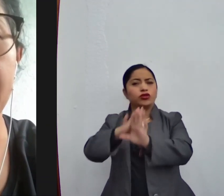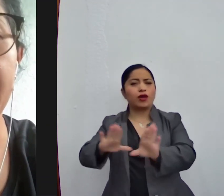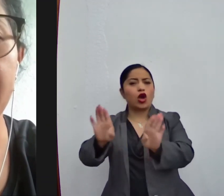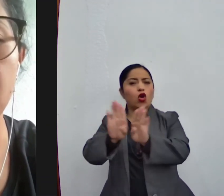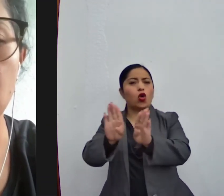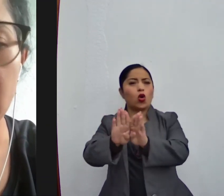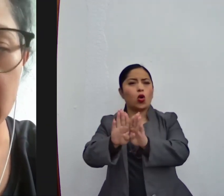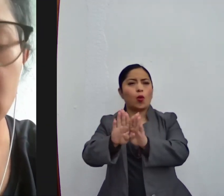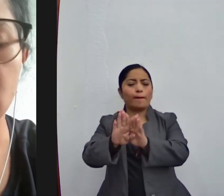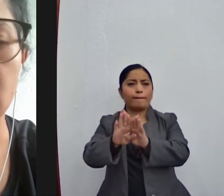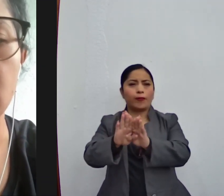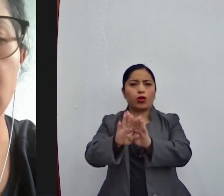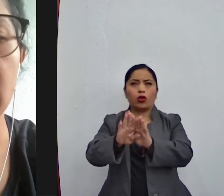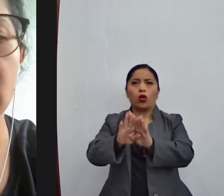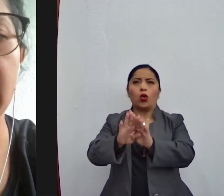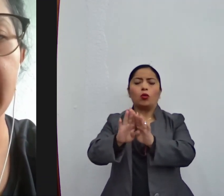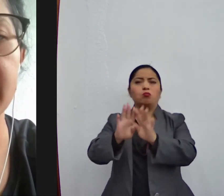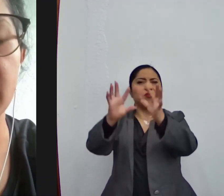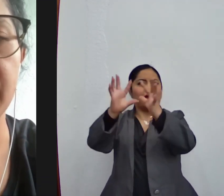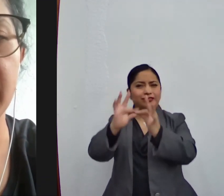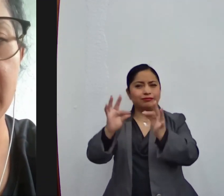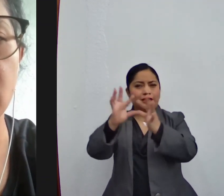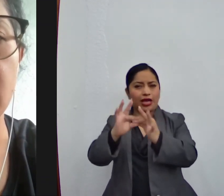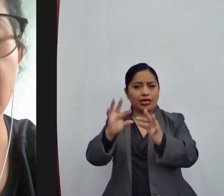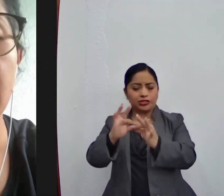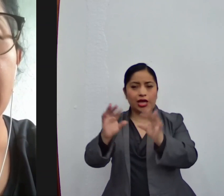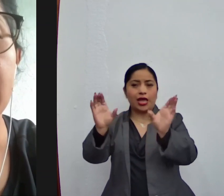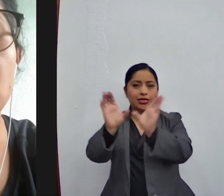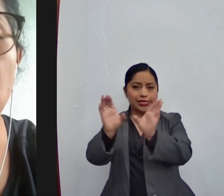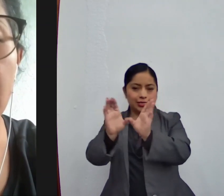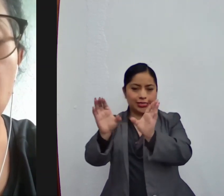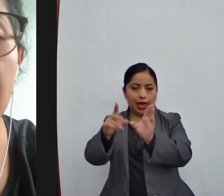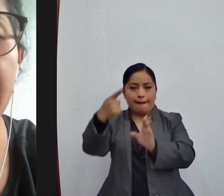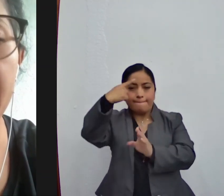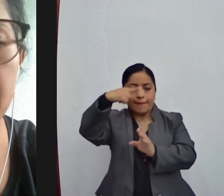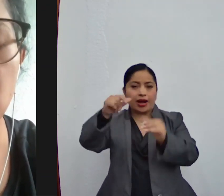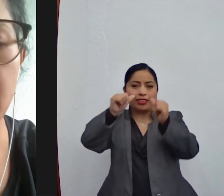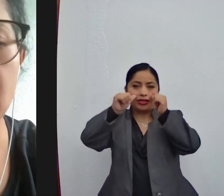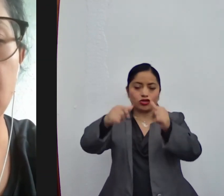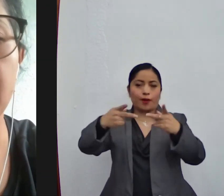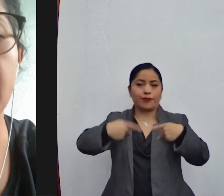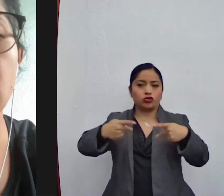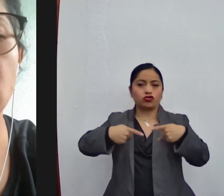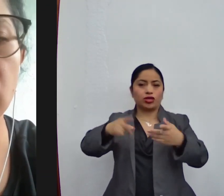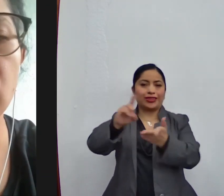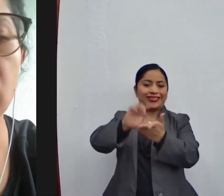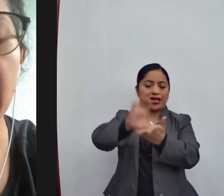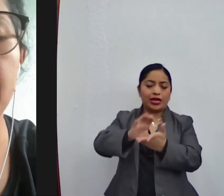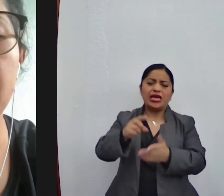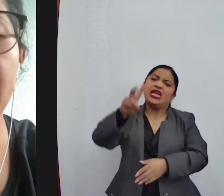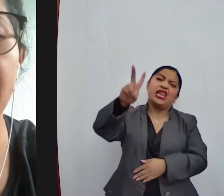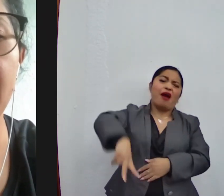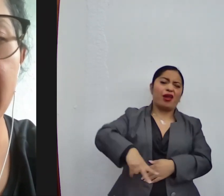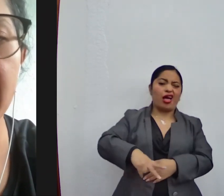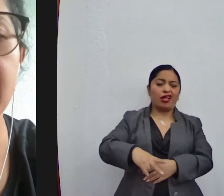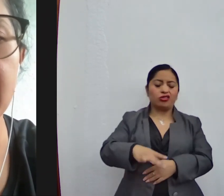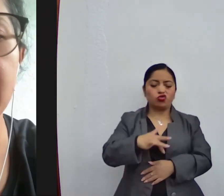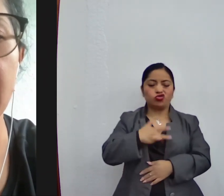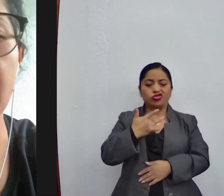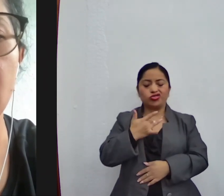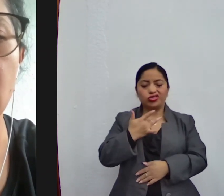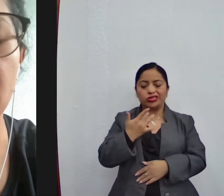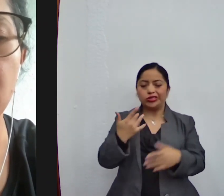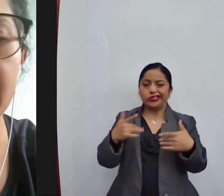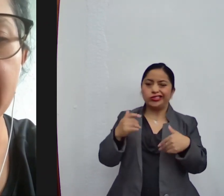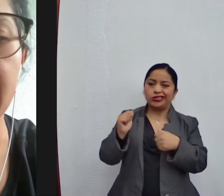se iba a llevar a cabo dicha certificación. Y surge una gran preocupación para nosotros. La primera de ellas